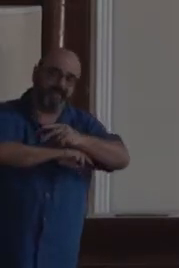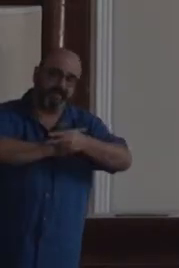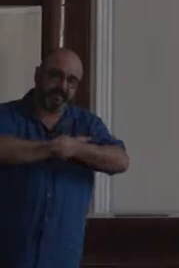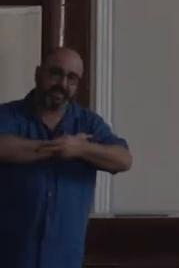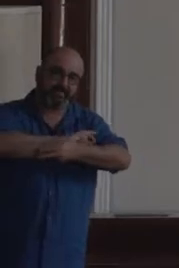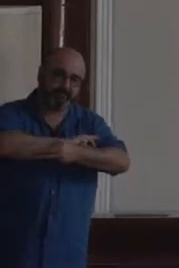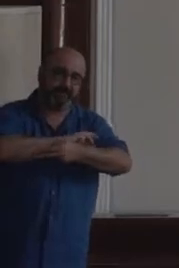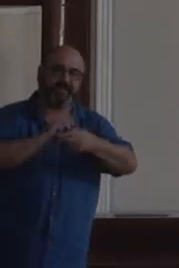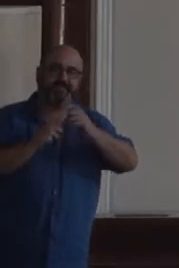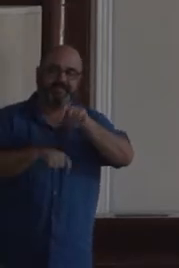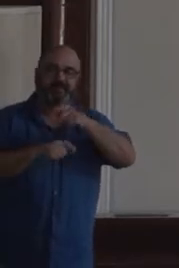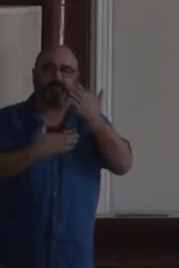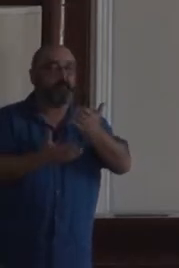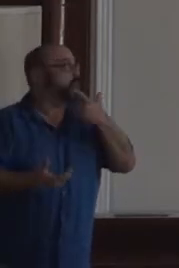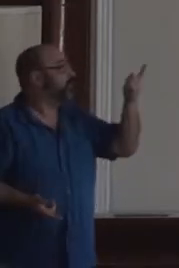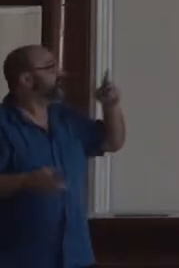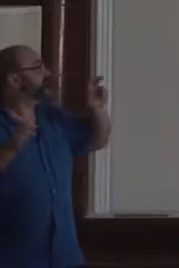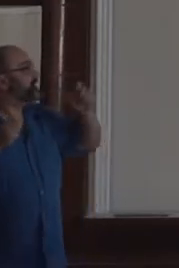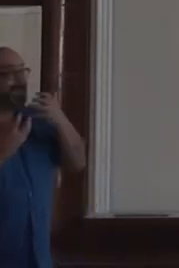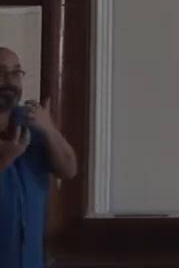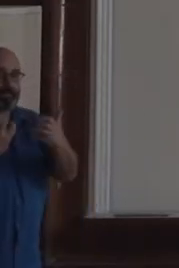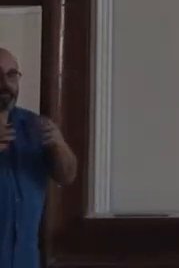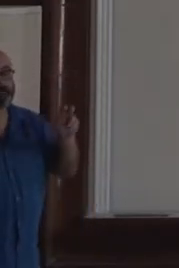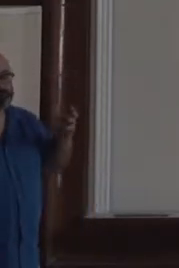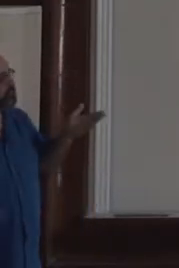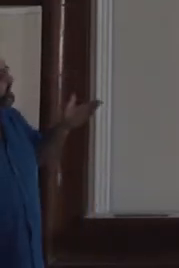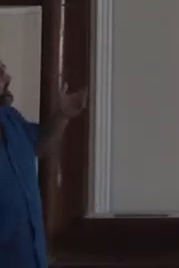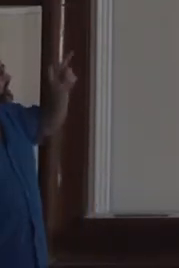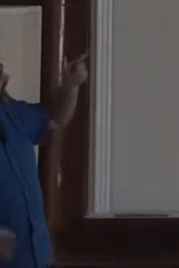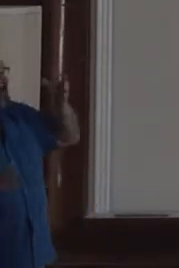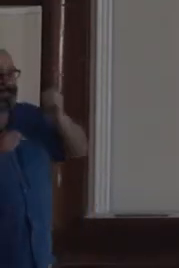c'est un petit décorateur qui va permettre de paramétrer notre test.